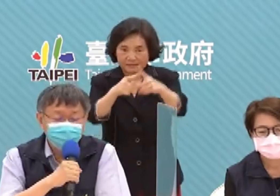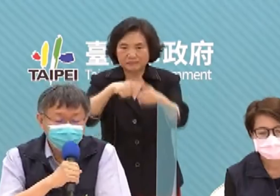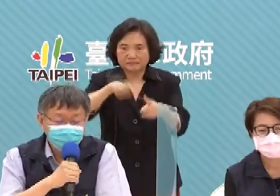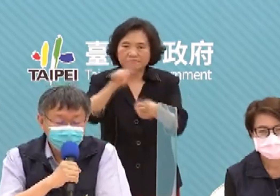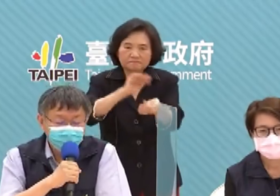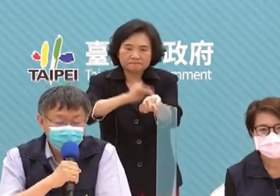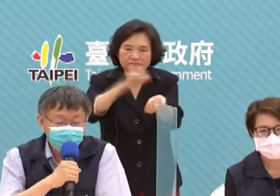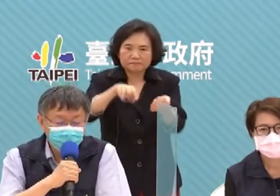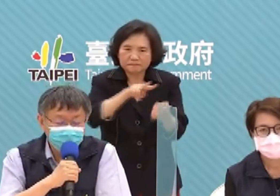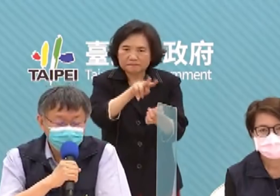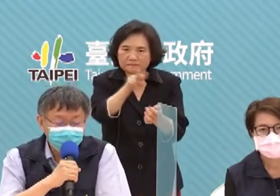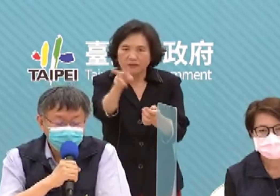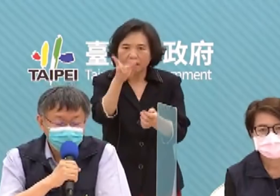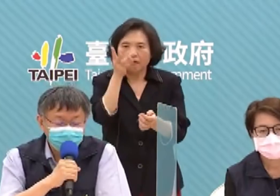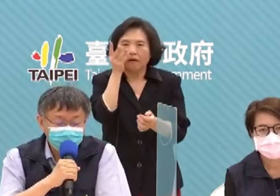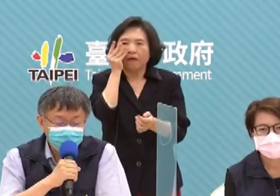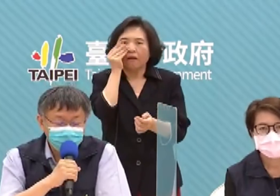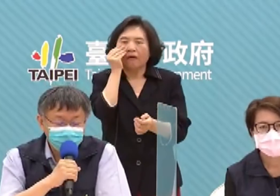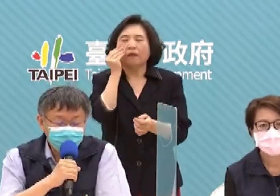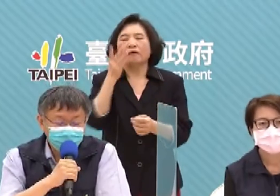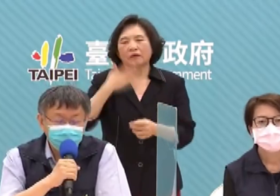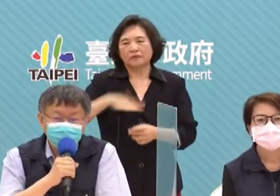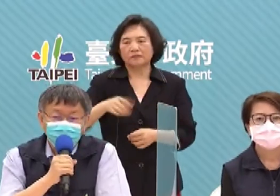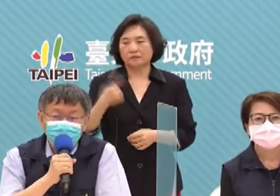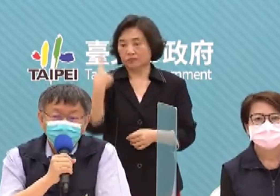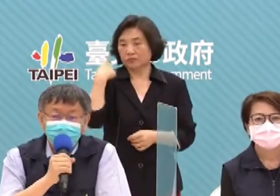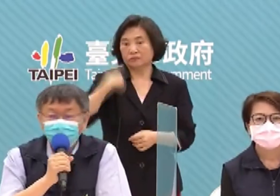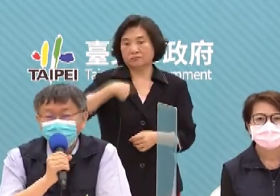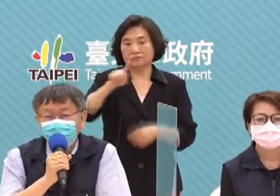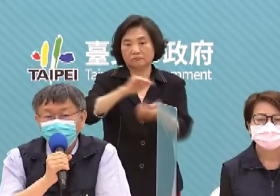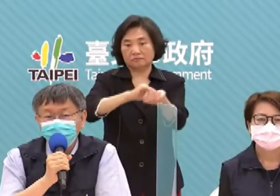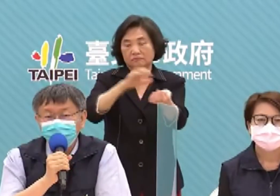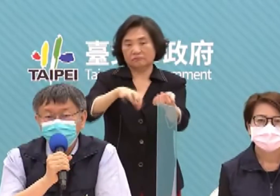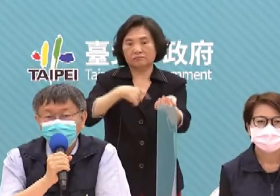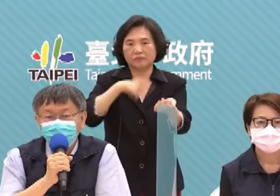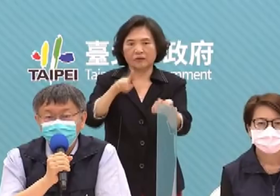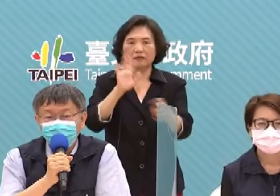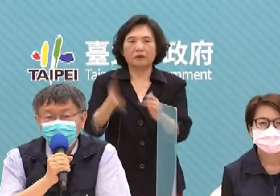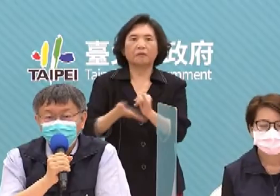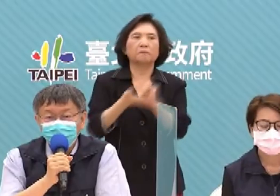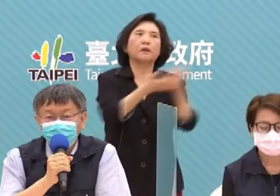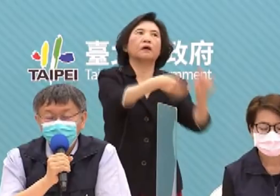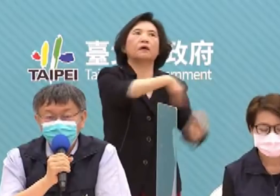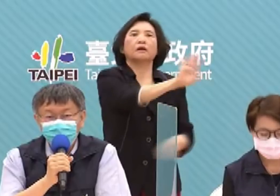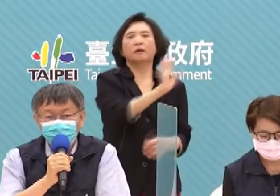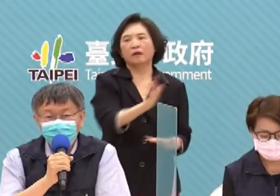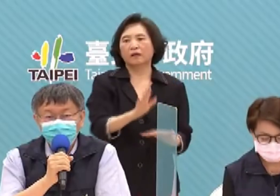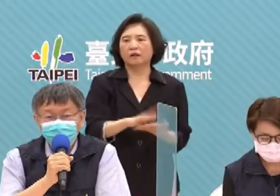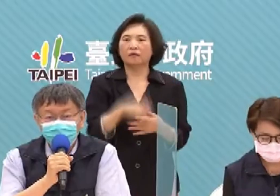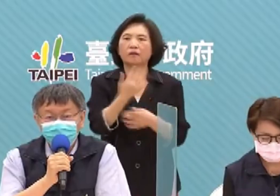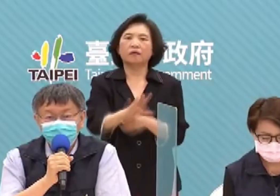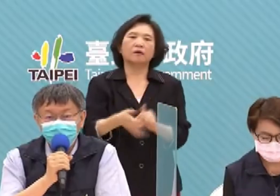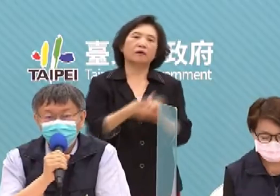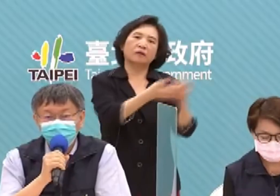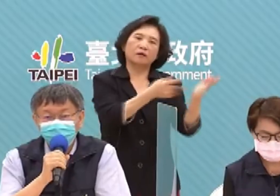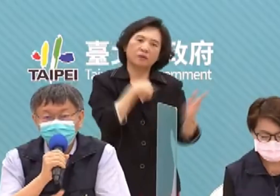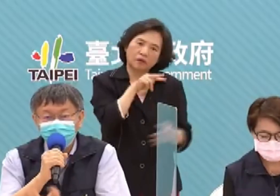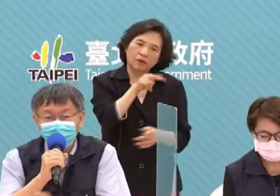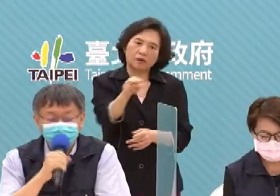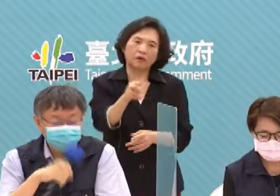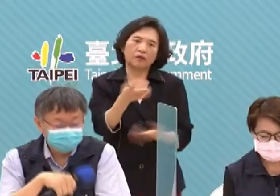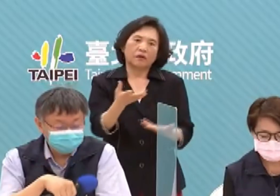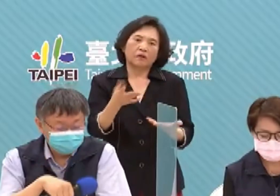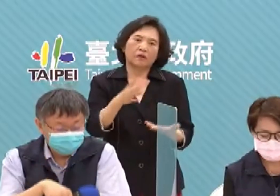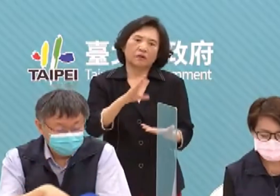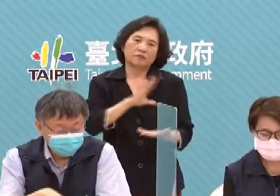知道了。哦，我昨天去医院看，你看就看到有人抬出去啊，这很现实的问